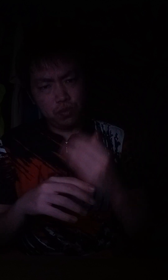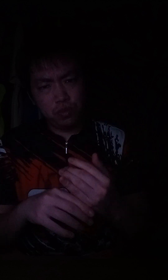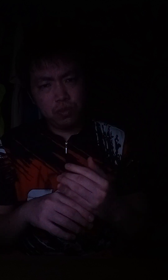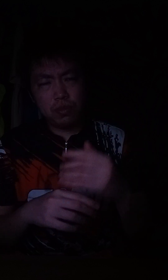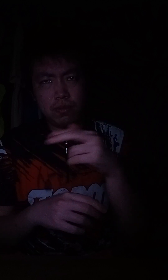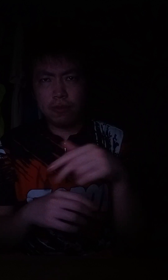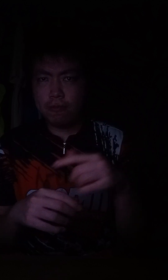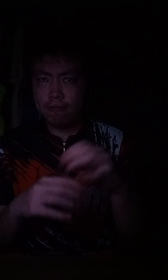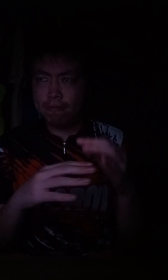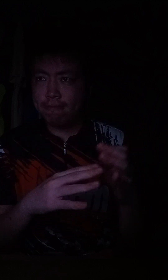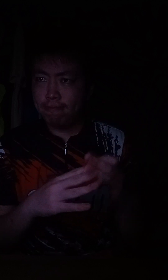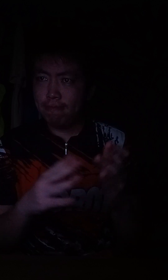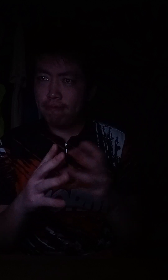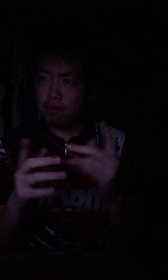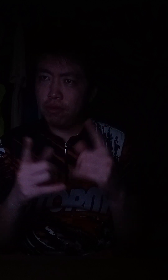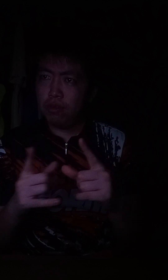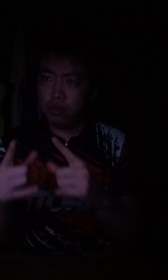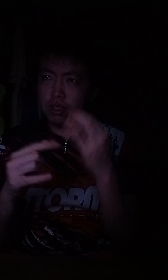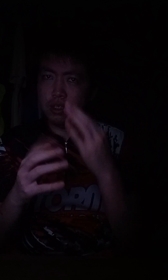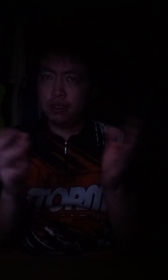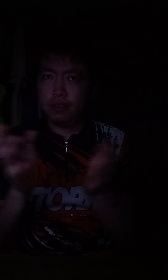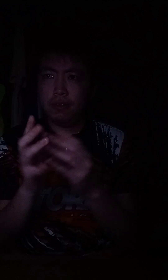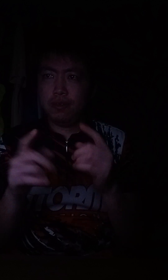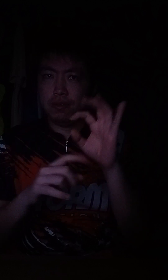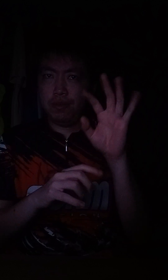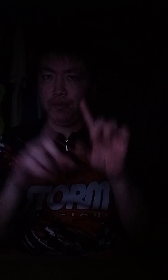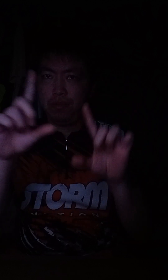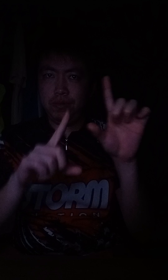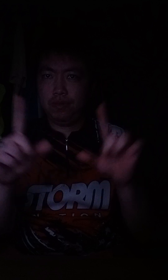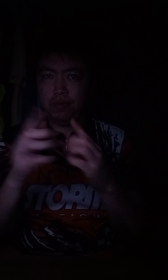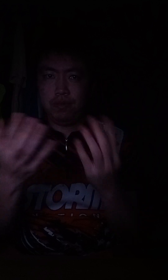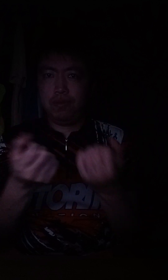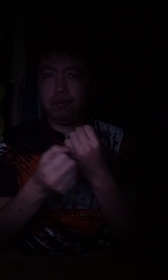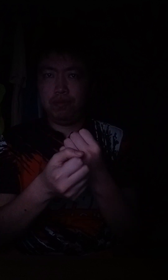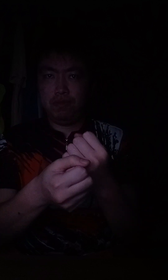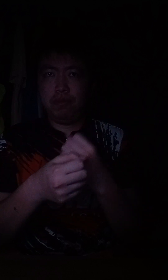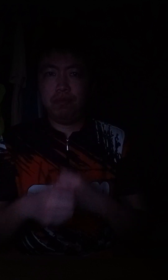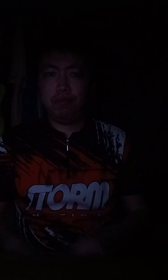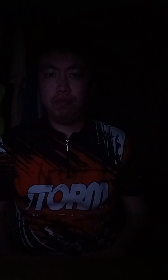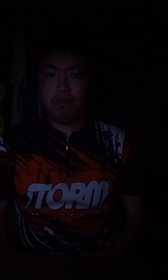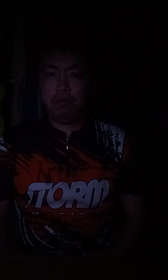적용해 기소 의견으로 사건을 검찰에 넘겼습니다. KBS 뉴스 강준원입니다.